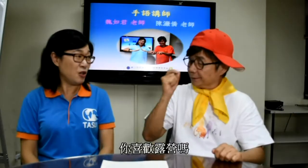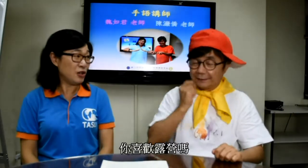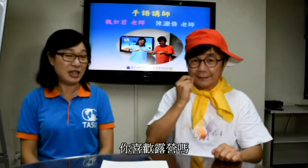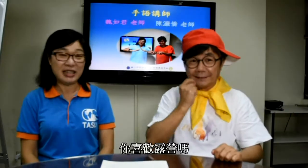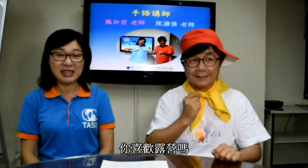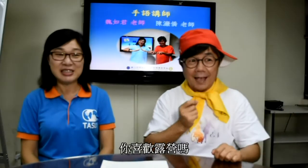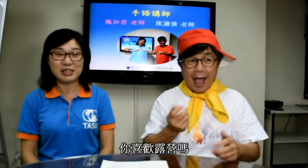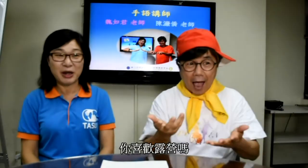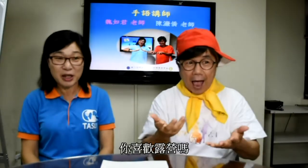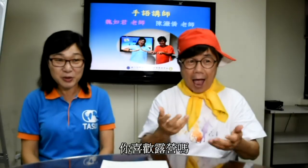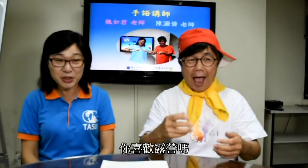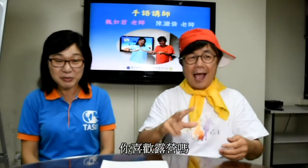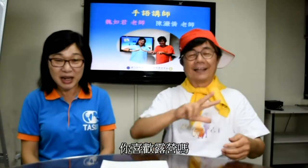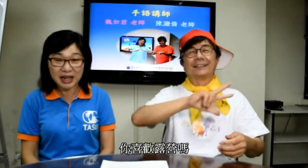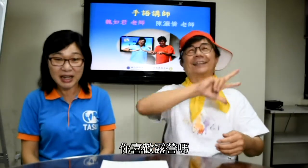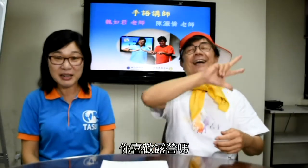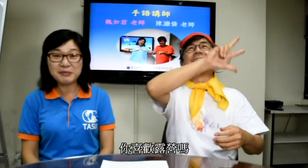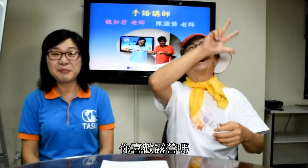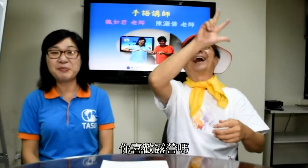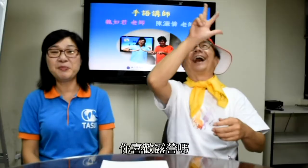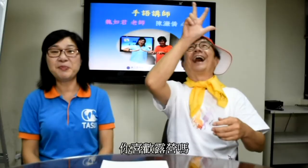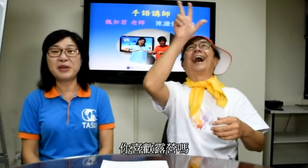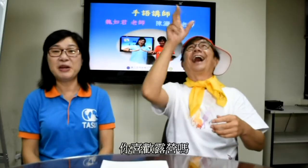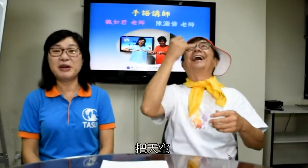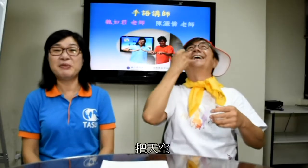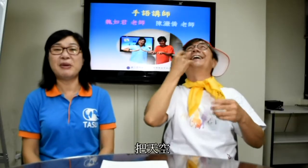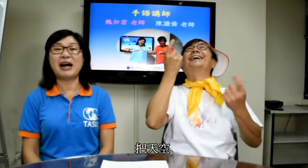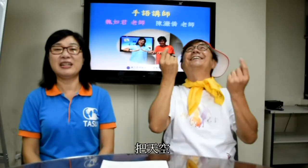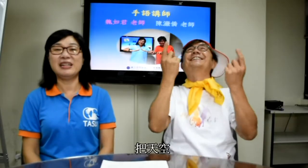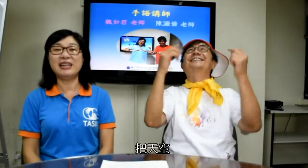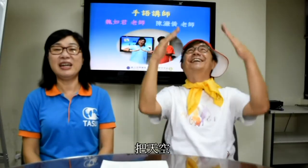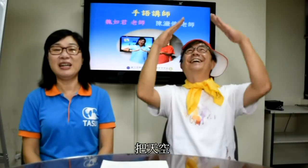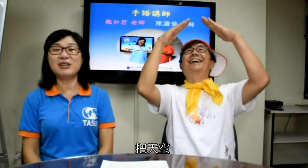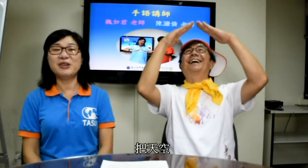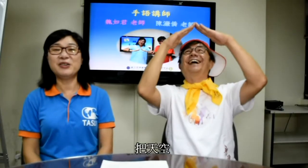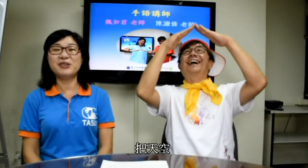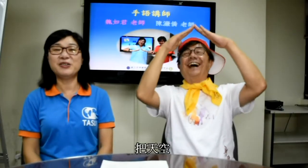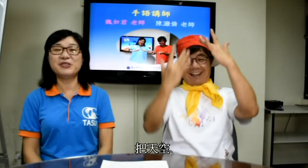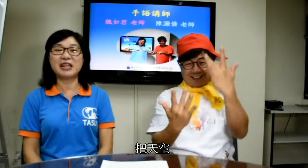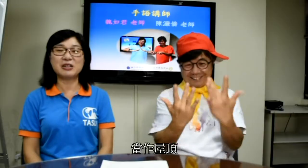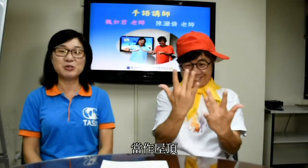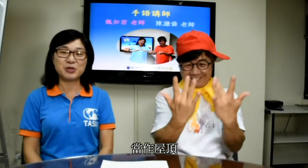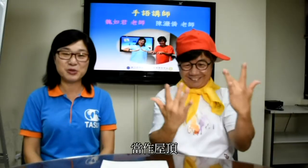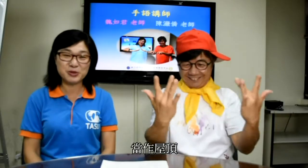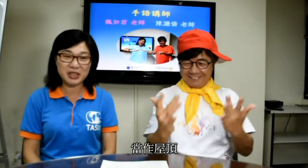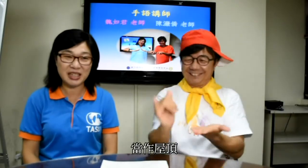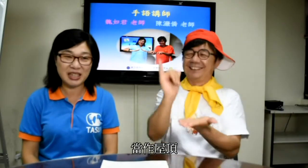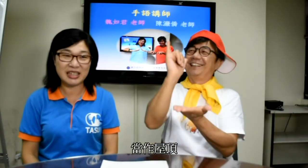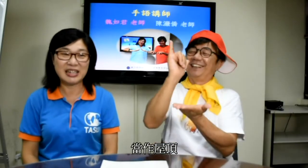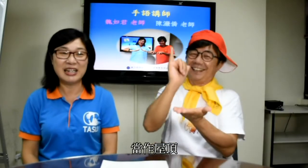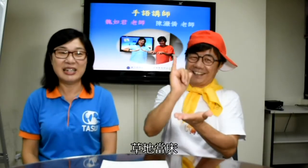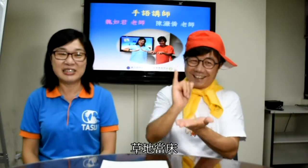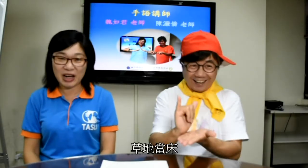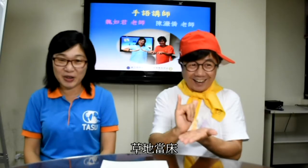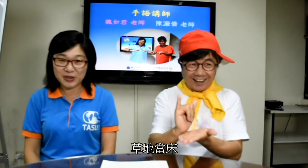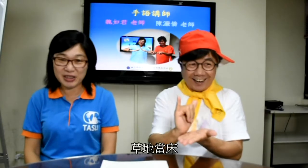你喜欢露营吗？把天空当作屋顶，草地